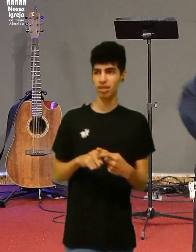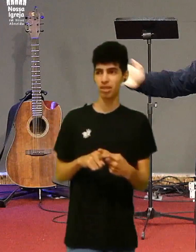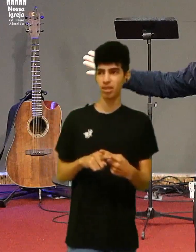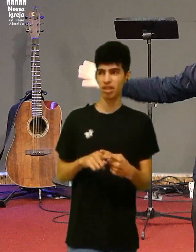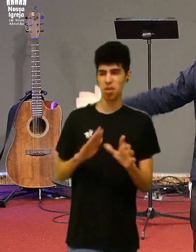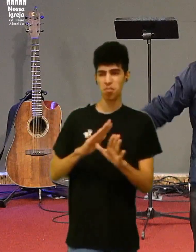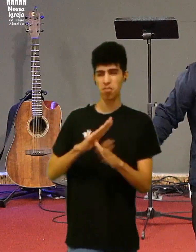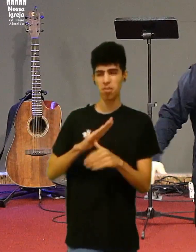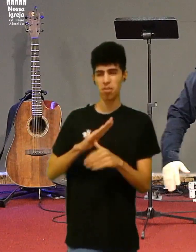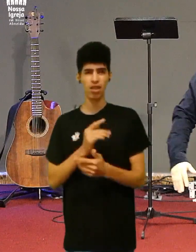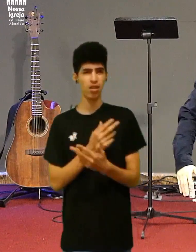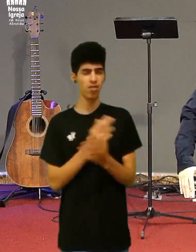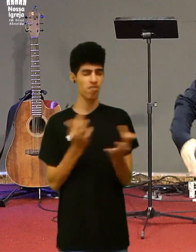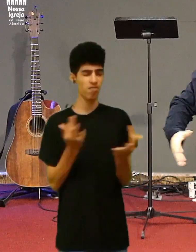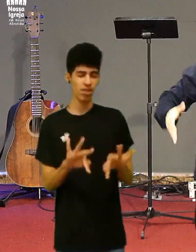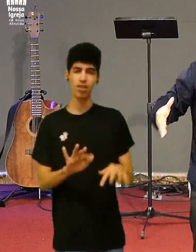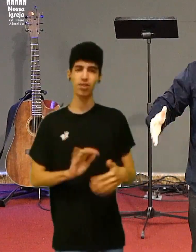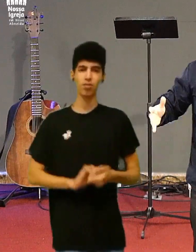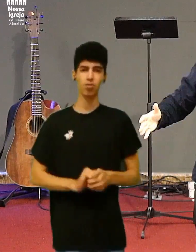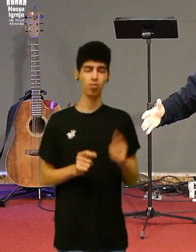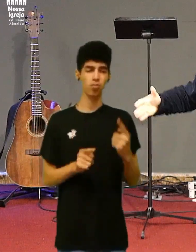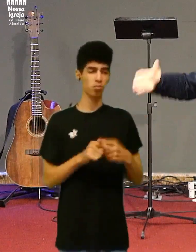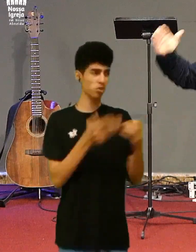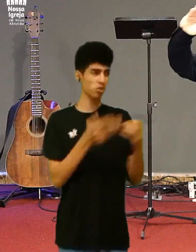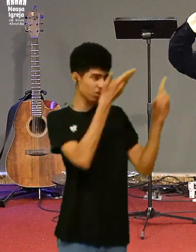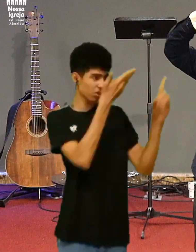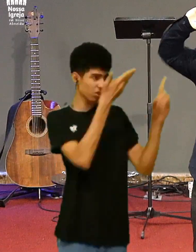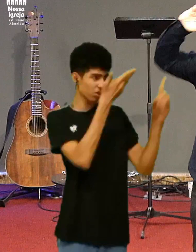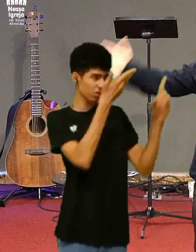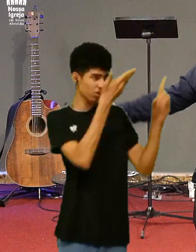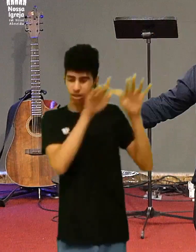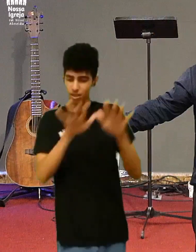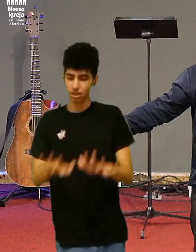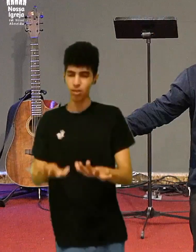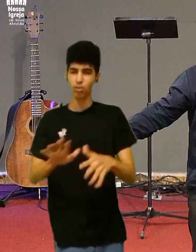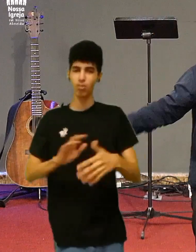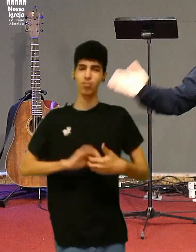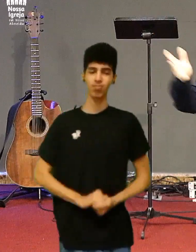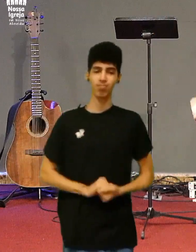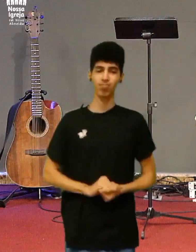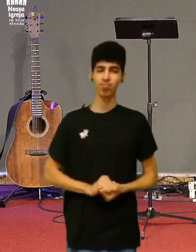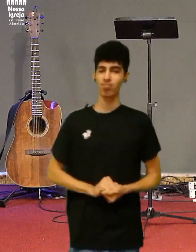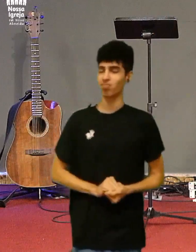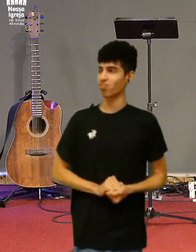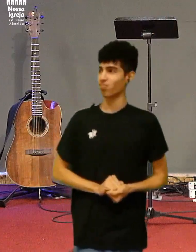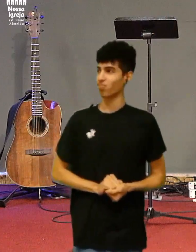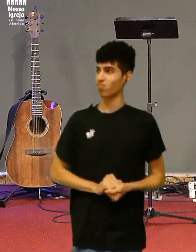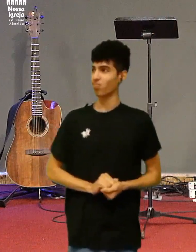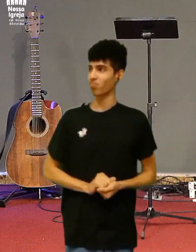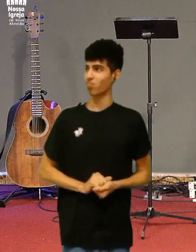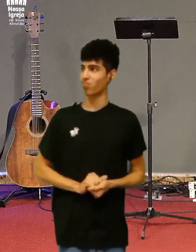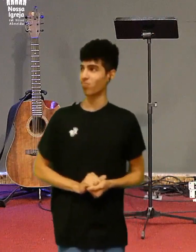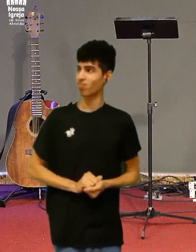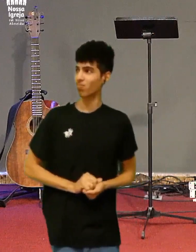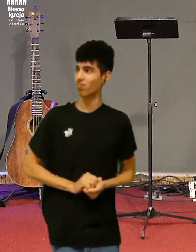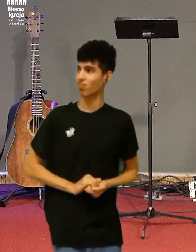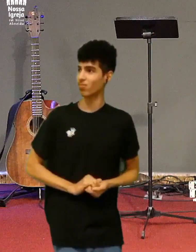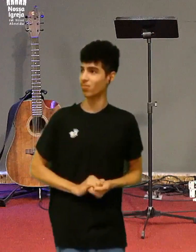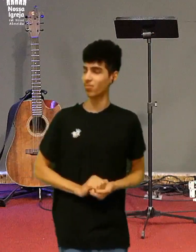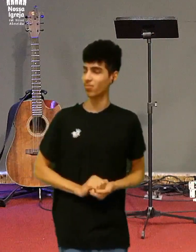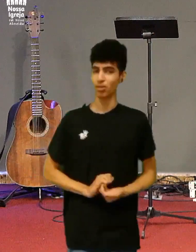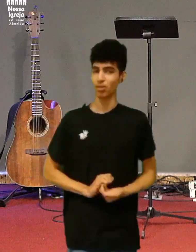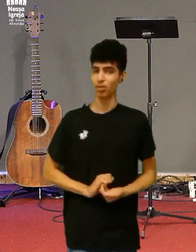mundo está se convertendo. De igrejas terem cultos a partir de 7 horas da manhã, um atrás do outro, o domingo inteiro.